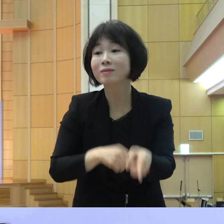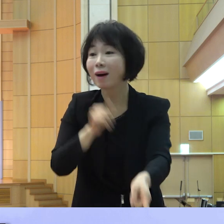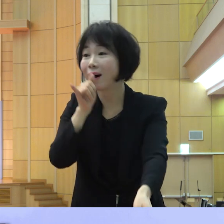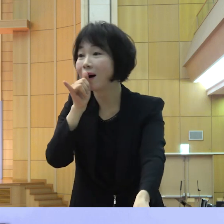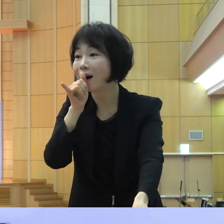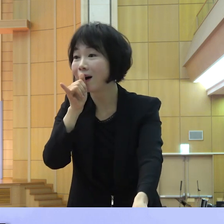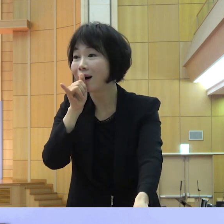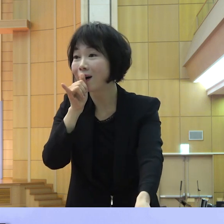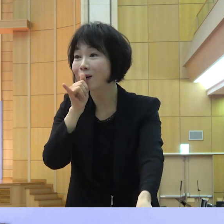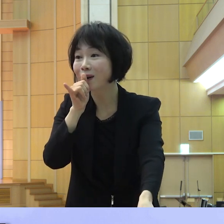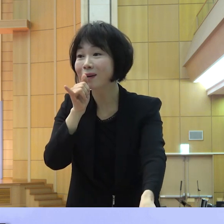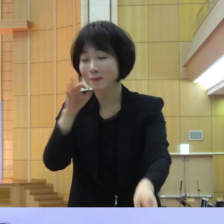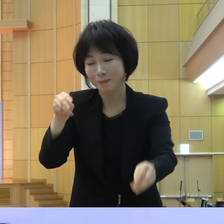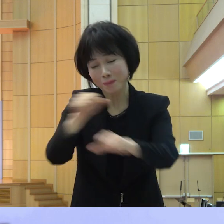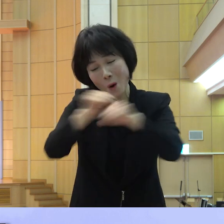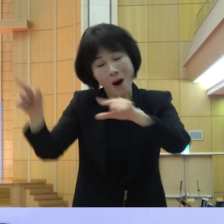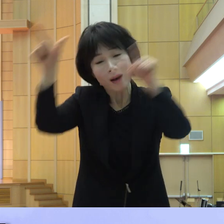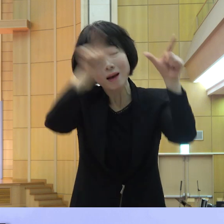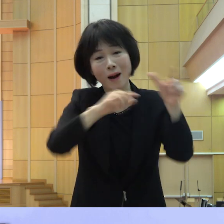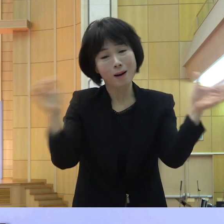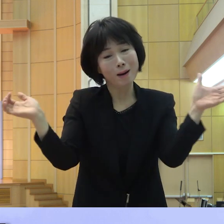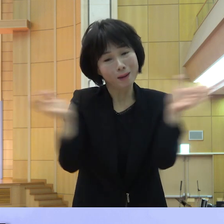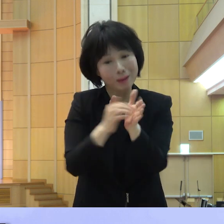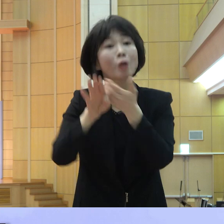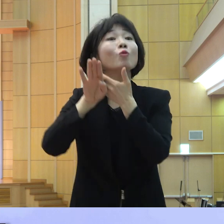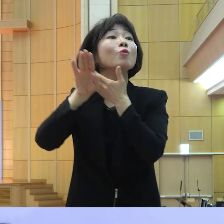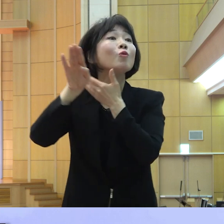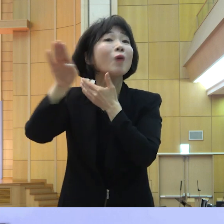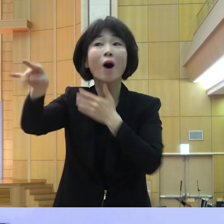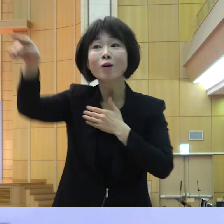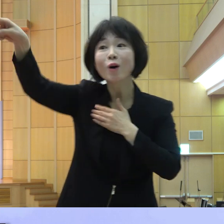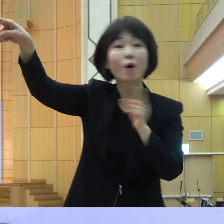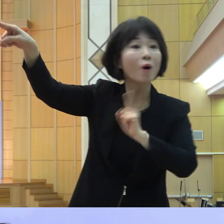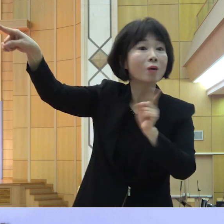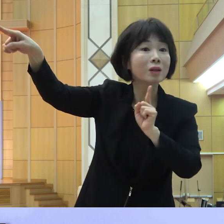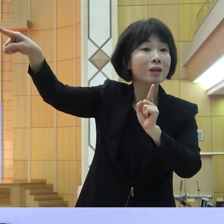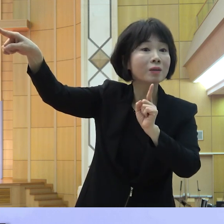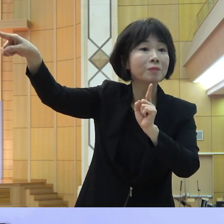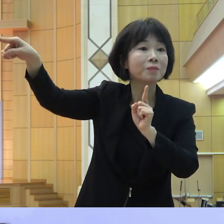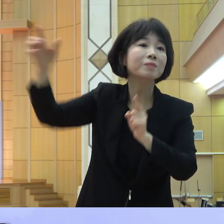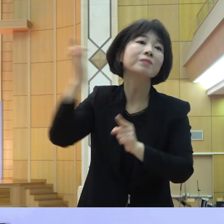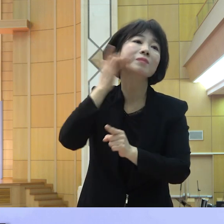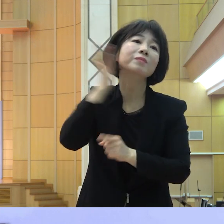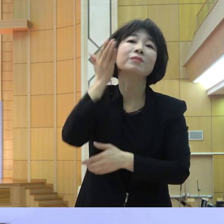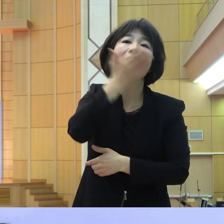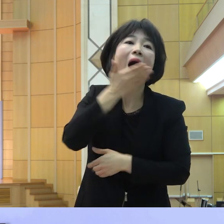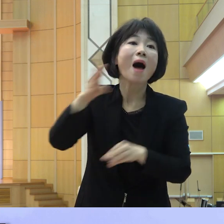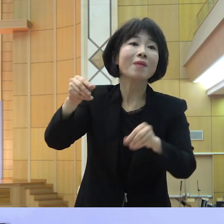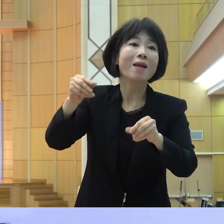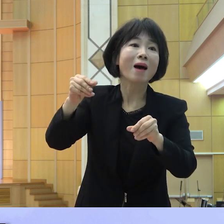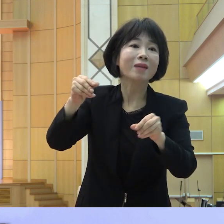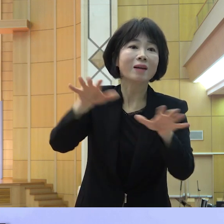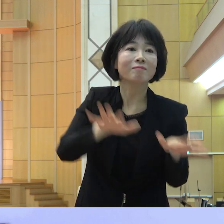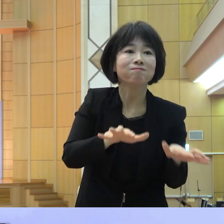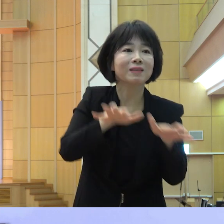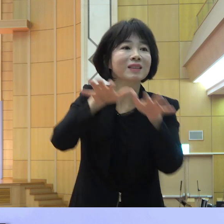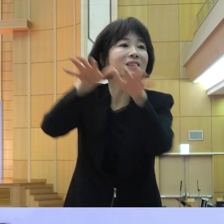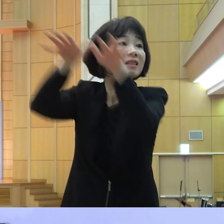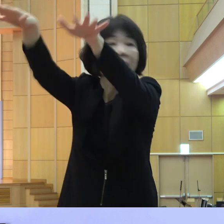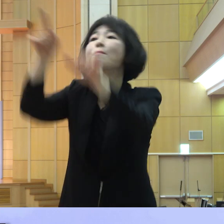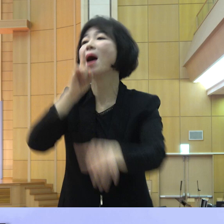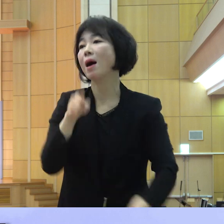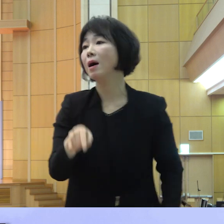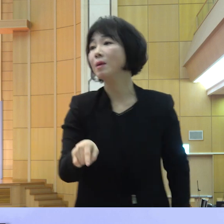생활 끝마치고 난 다음에 하나님이 주시고자 하는 축복의 땅, 젖과 꿀이 흐르는 가나안 땅에 인도했다는 뜻인